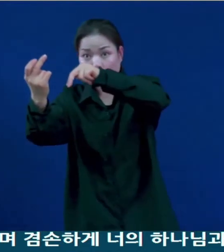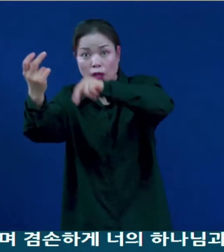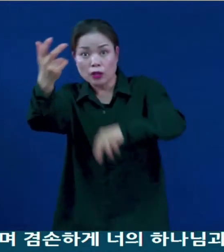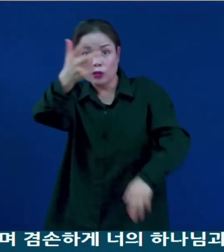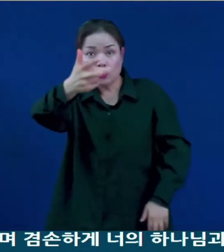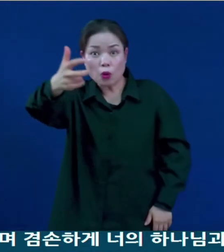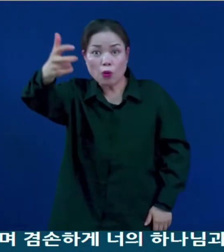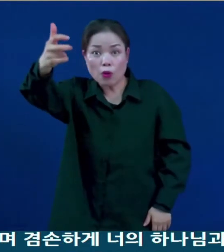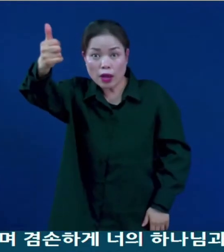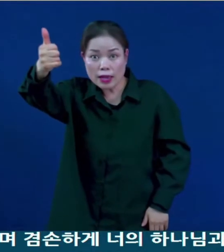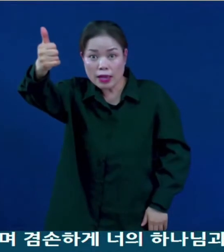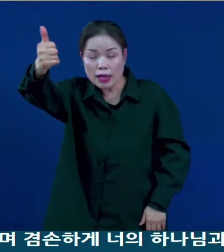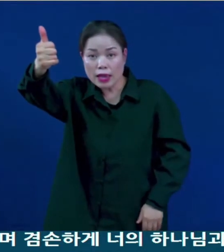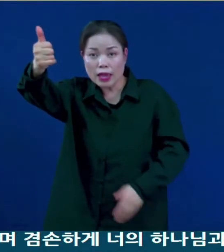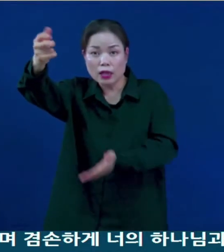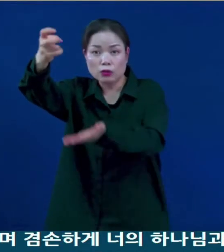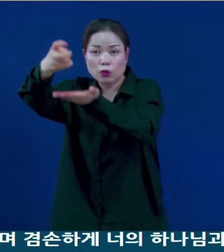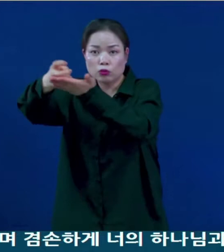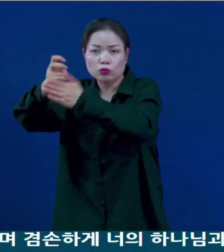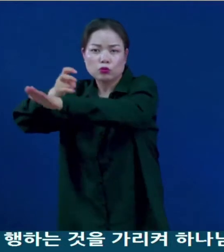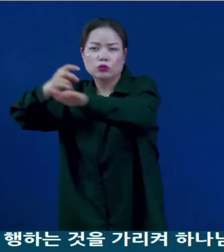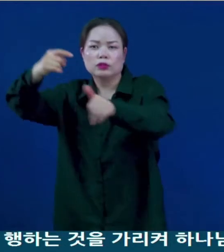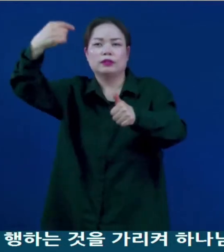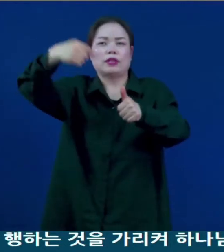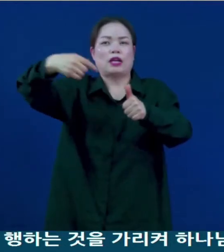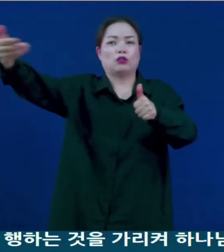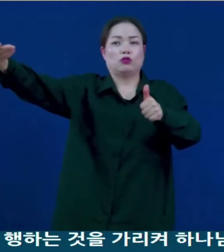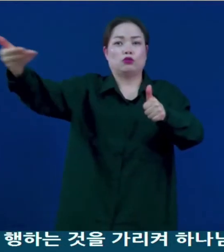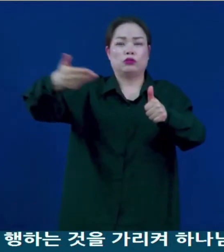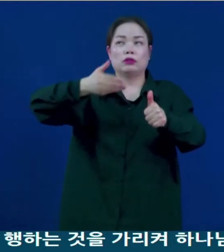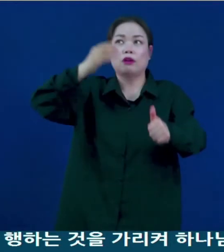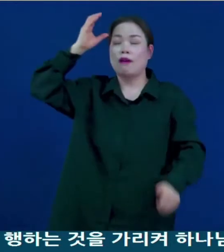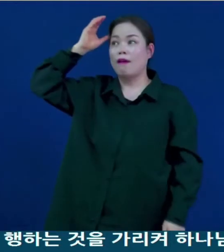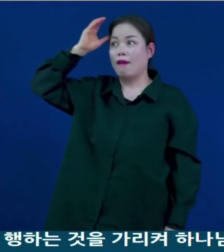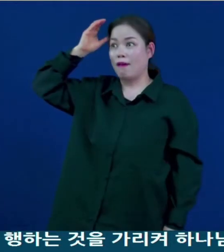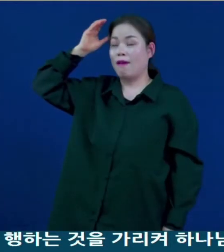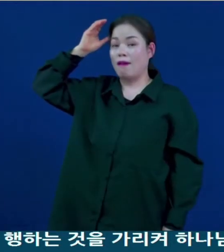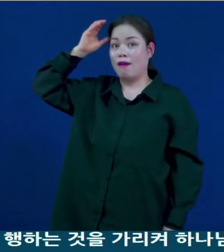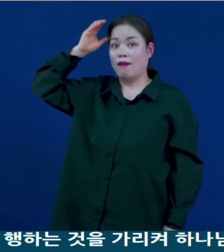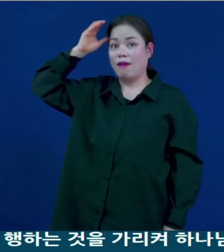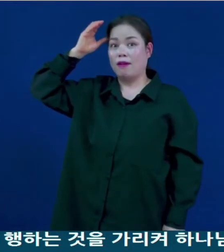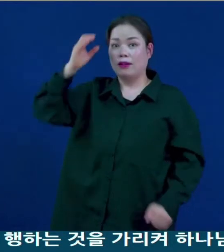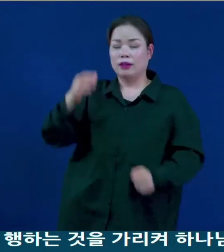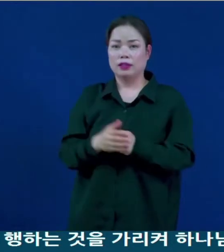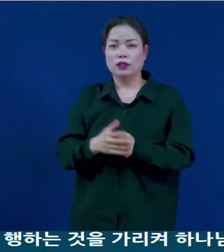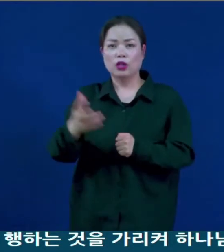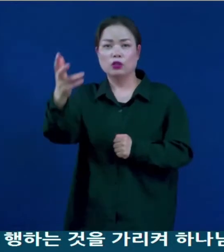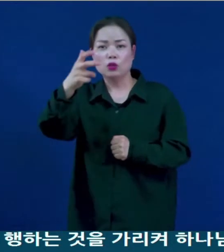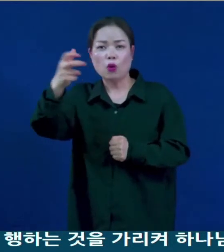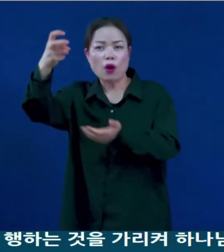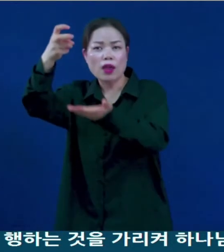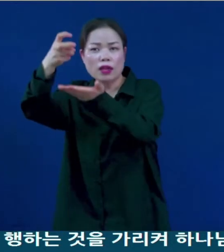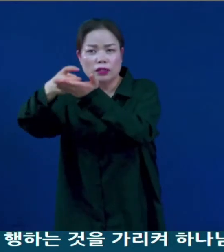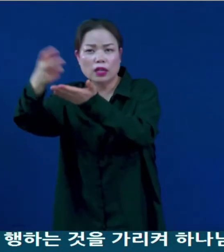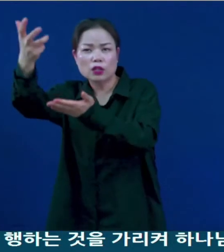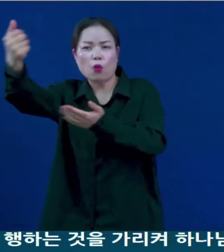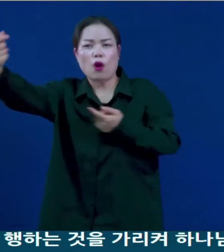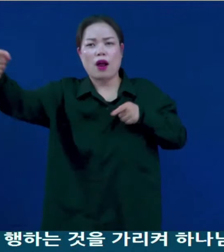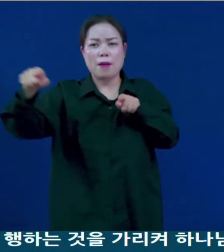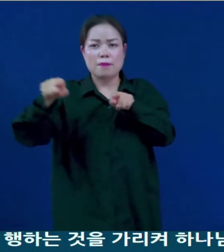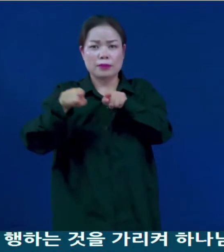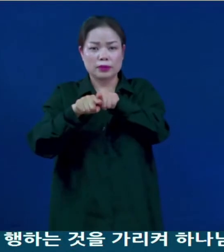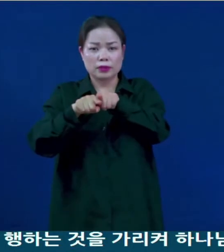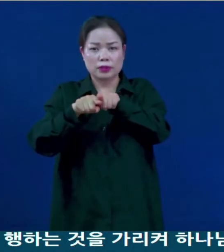여호와께서 여호와의 길을 우리에게 가르치실 것이라고 기대를 합니다. 여호와의 길은 여호와와